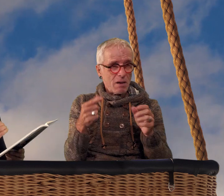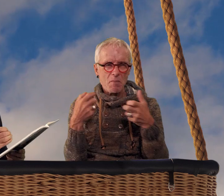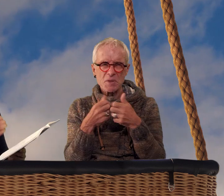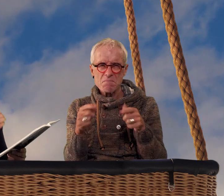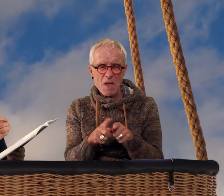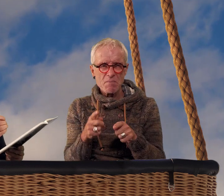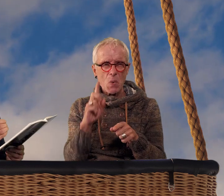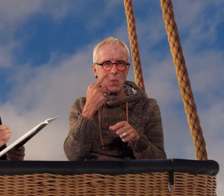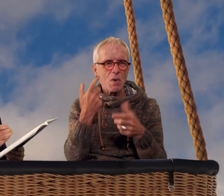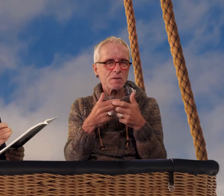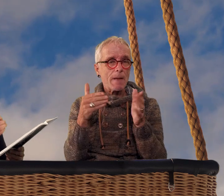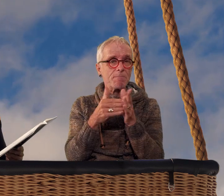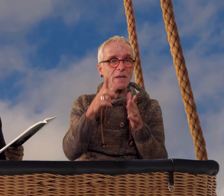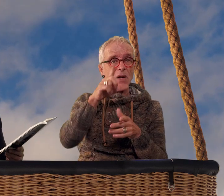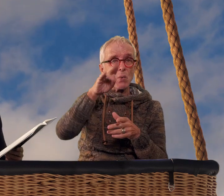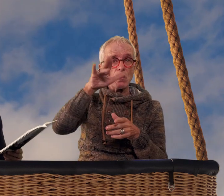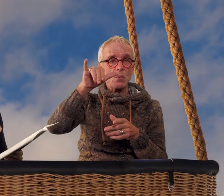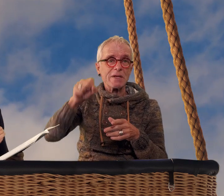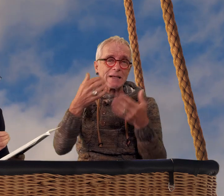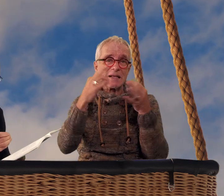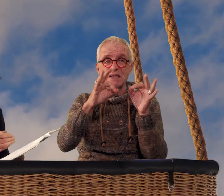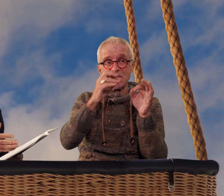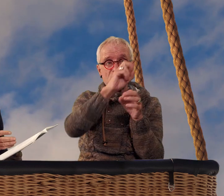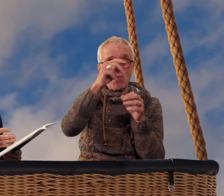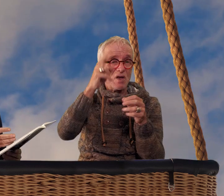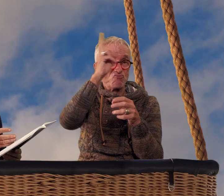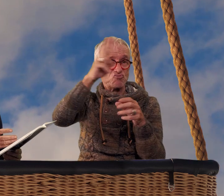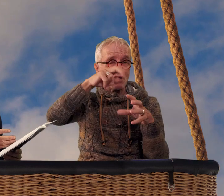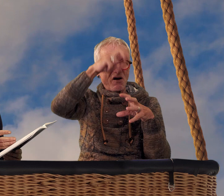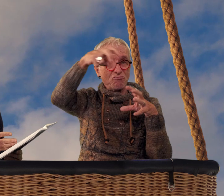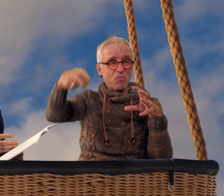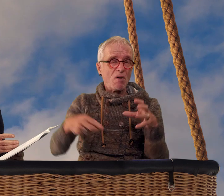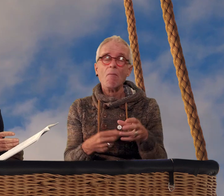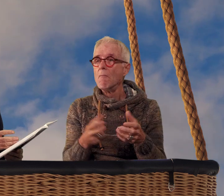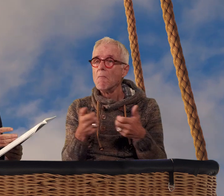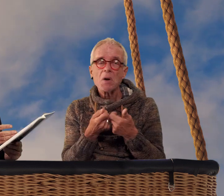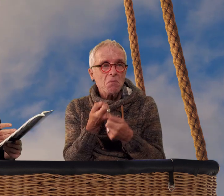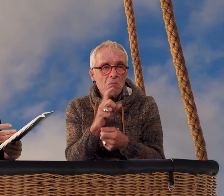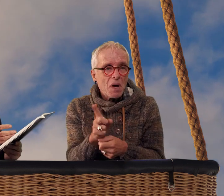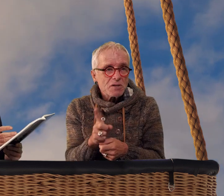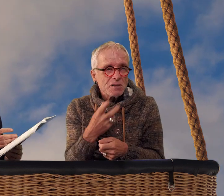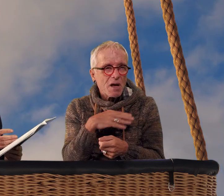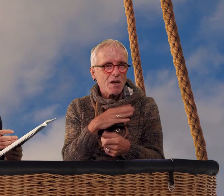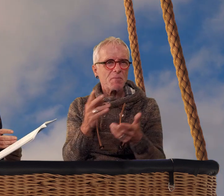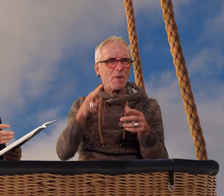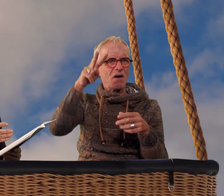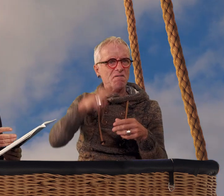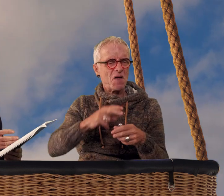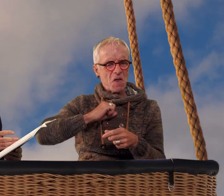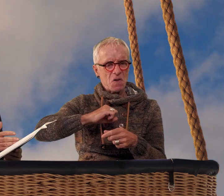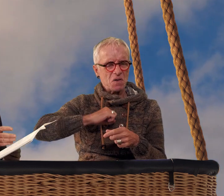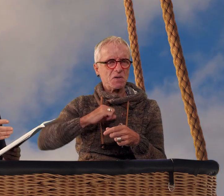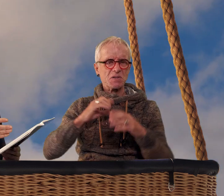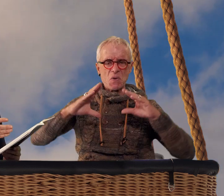Savoir, mille louis pour un des dits voyages quelconques, et l'on peut dire que cette somme est bien modique, du dégare à la célérité, à la